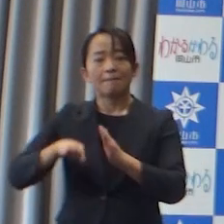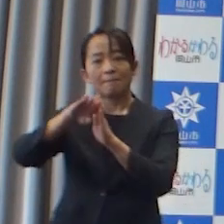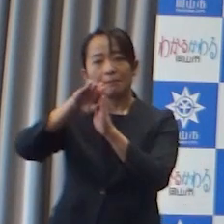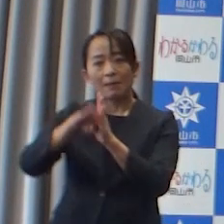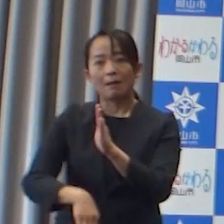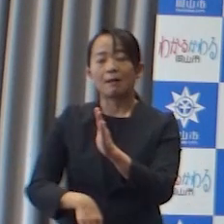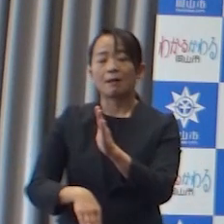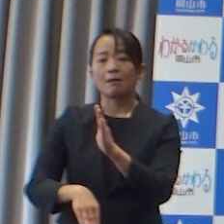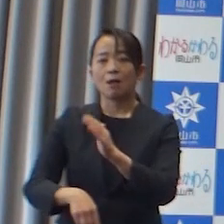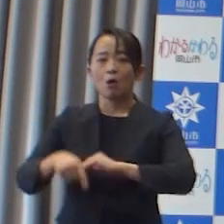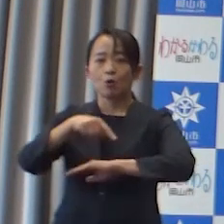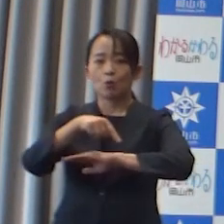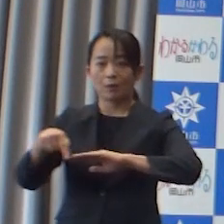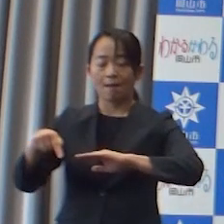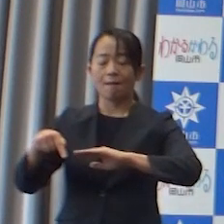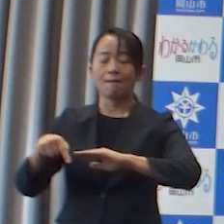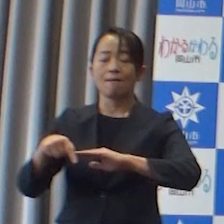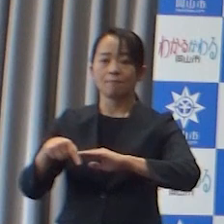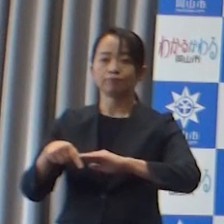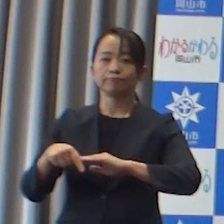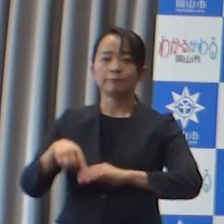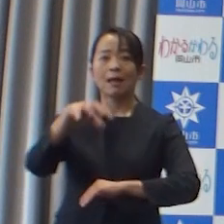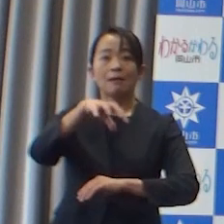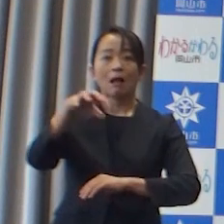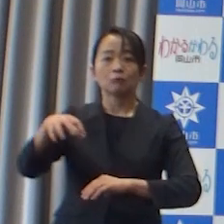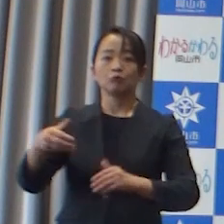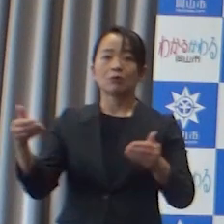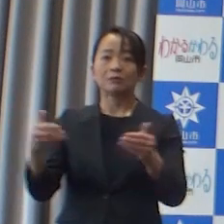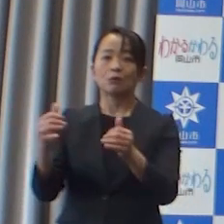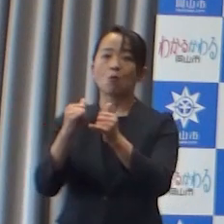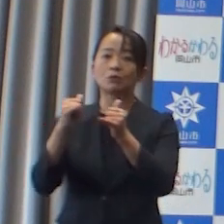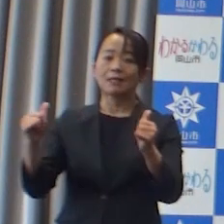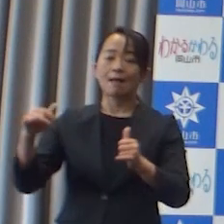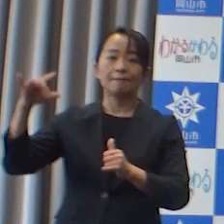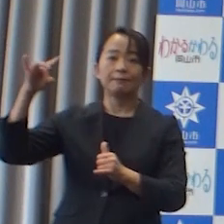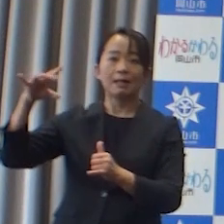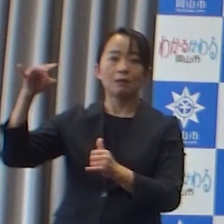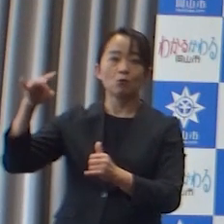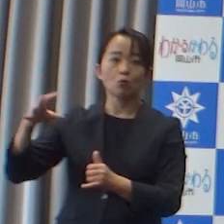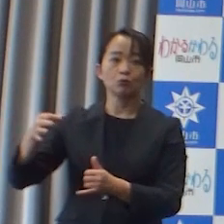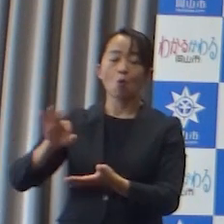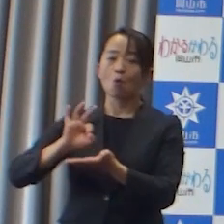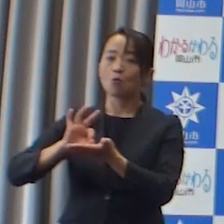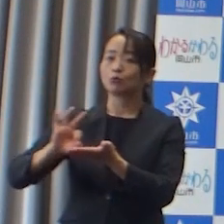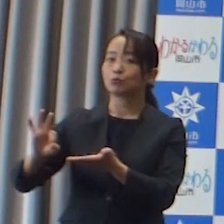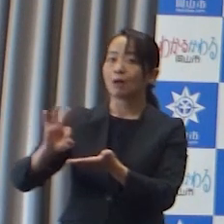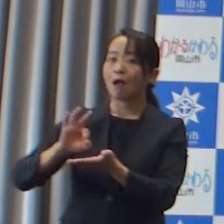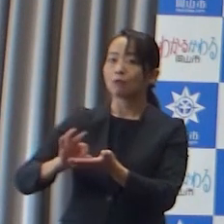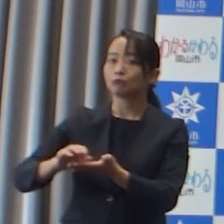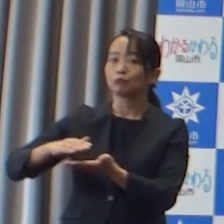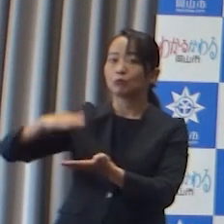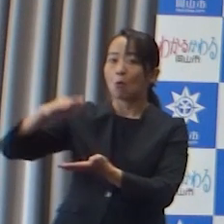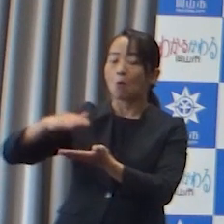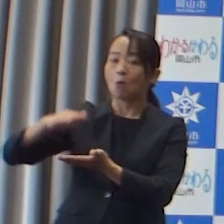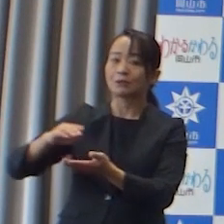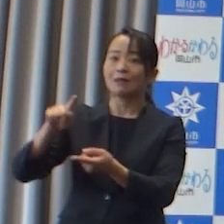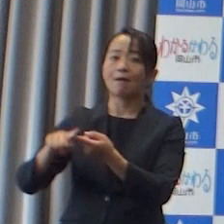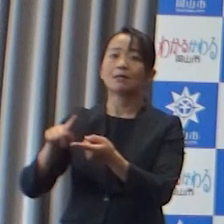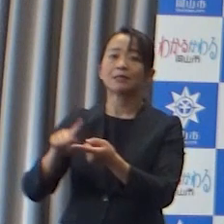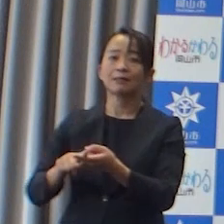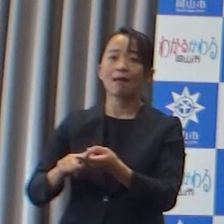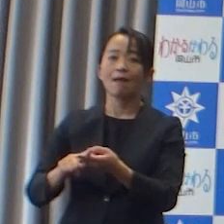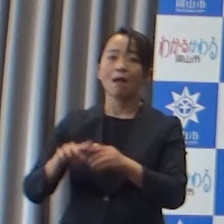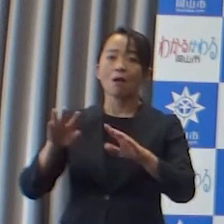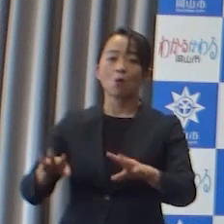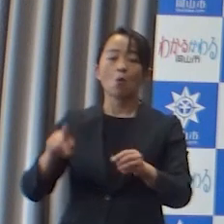ております。支援内容としては、各事業者電力使用量に応じて今年度4月